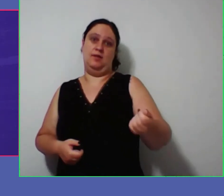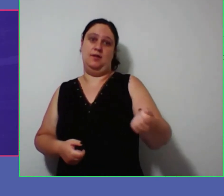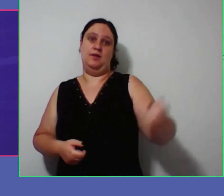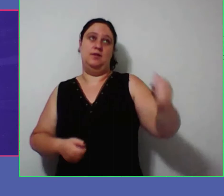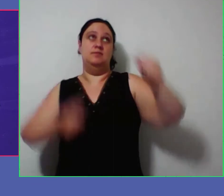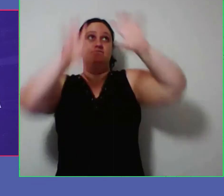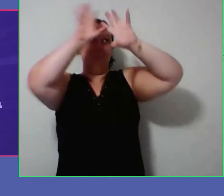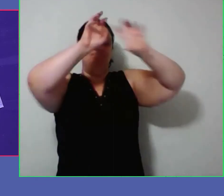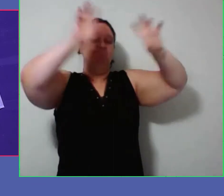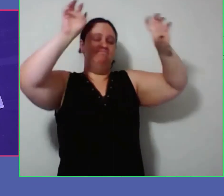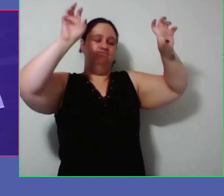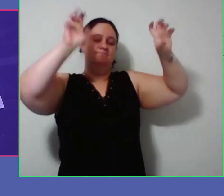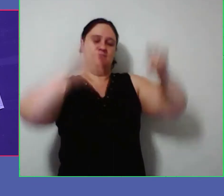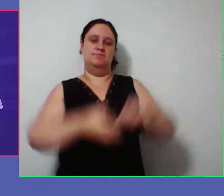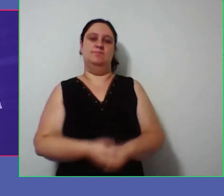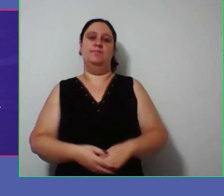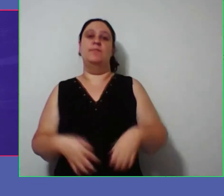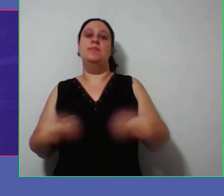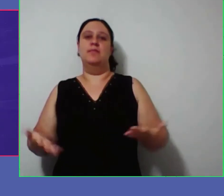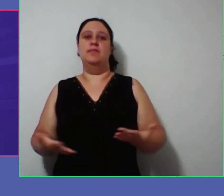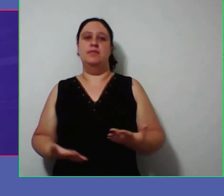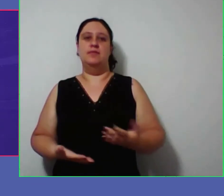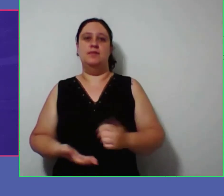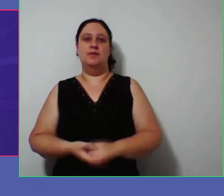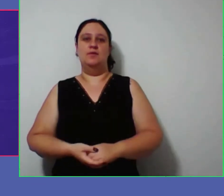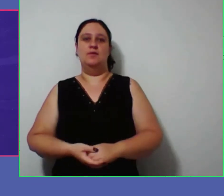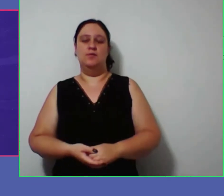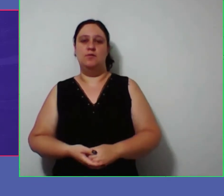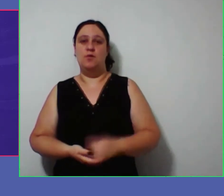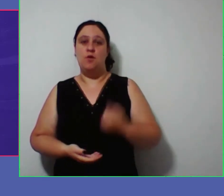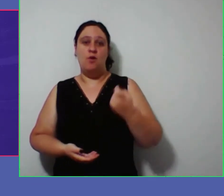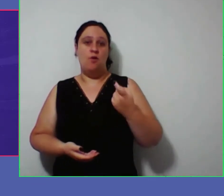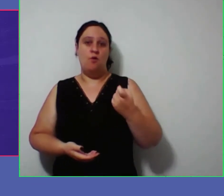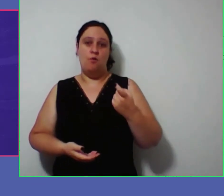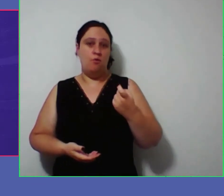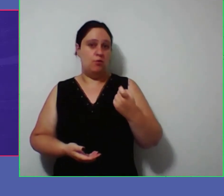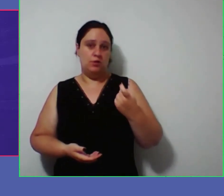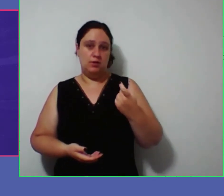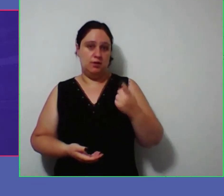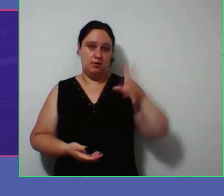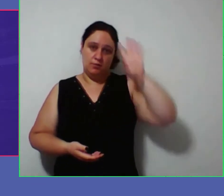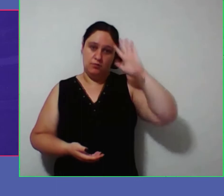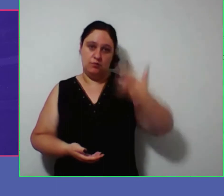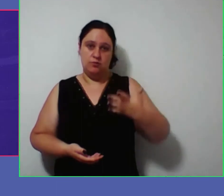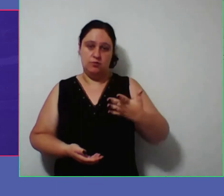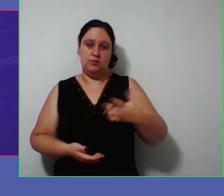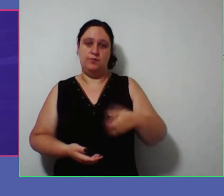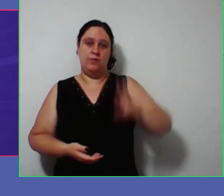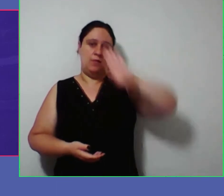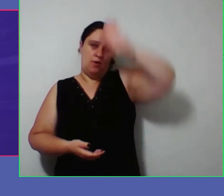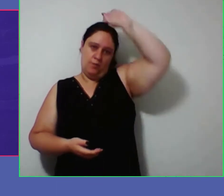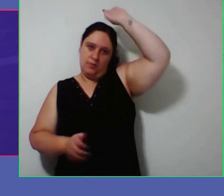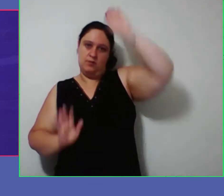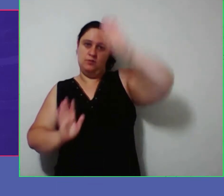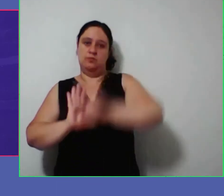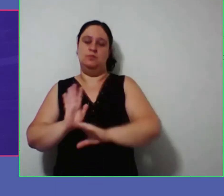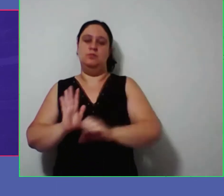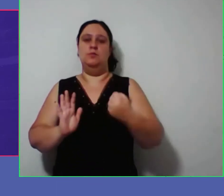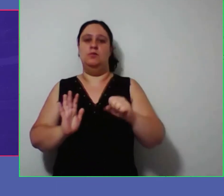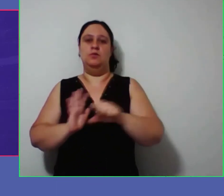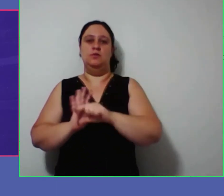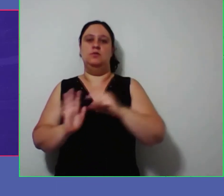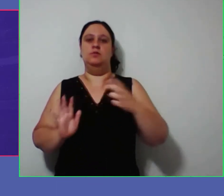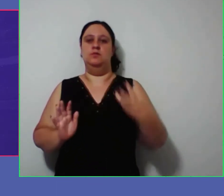Então essa é a nossa única saída. Deus então, Romanos 8:3, esse versículo já